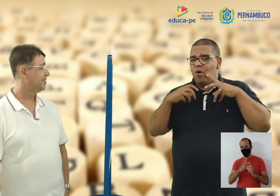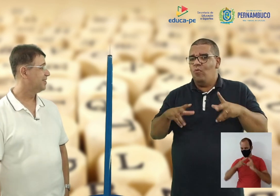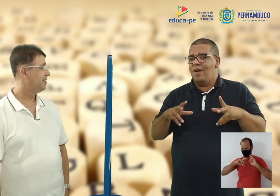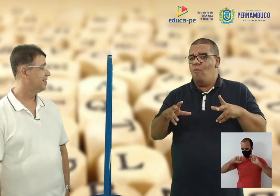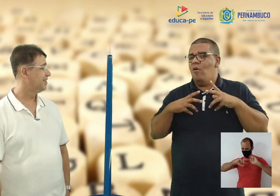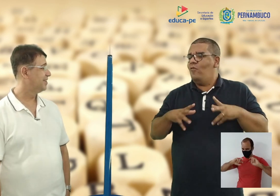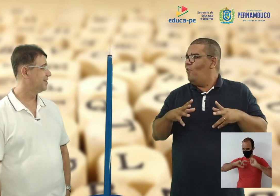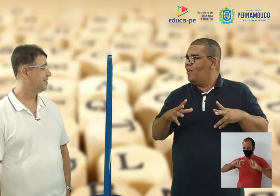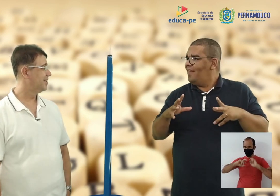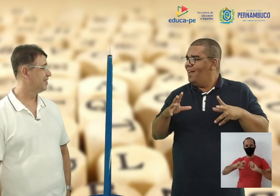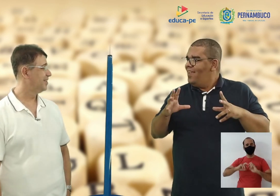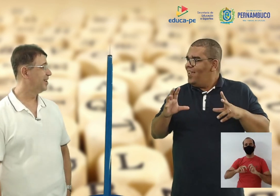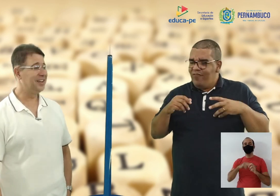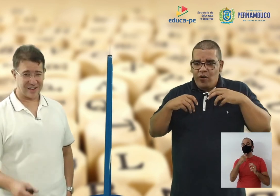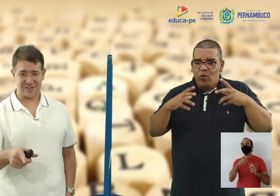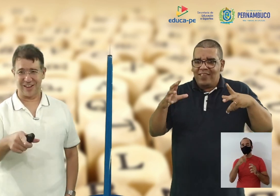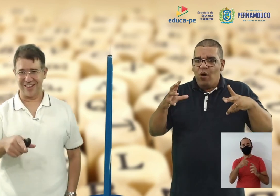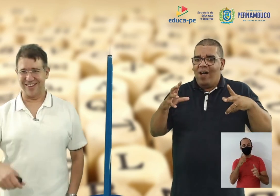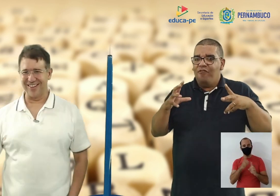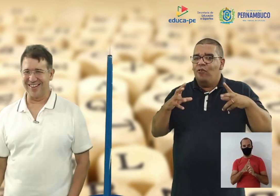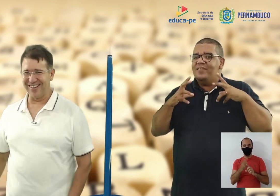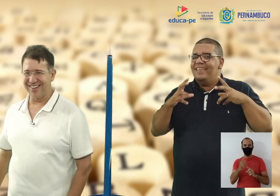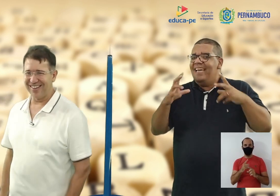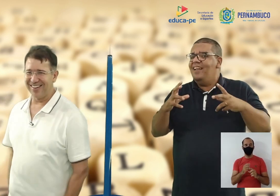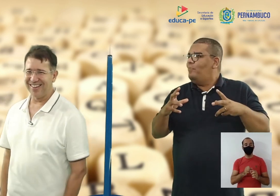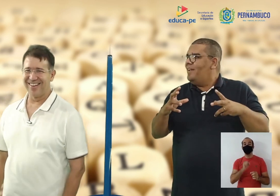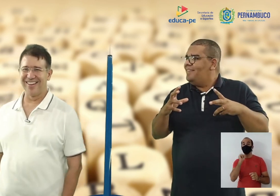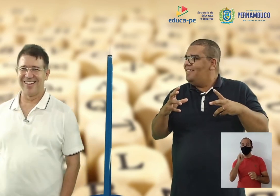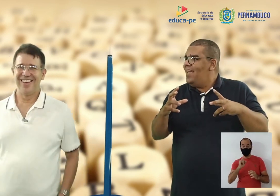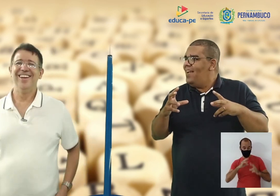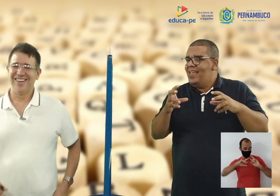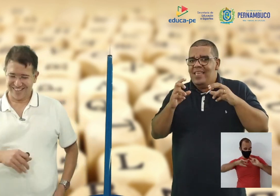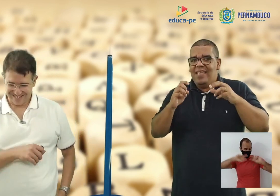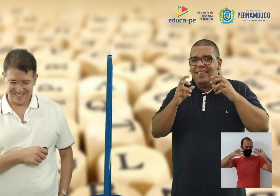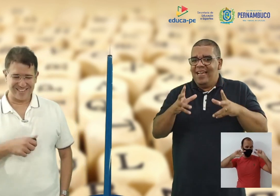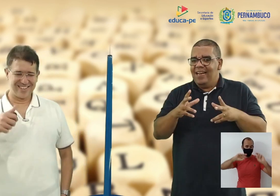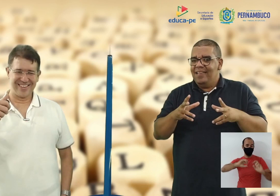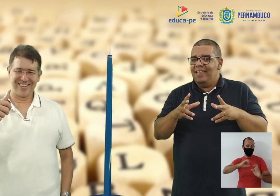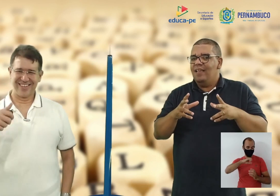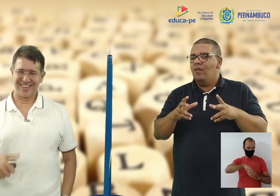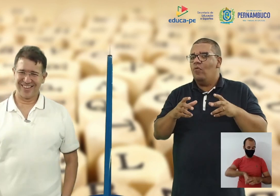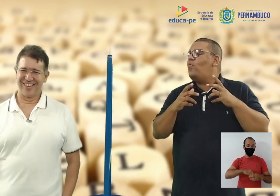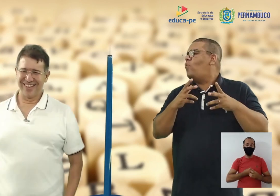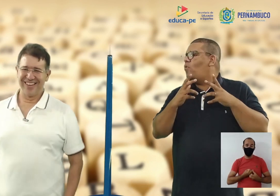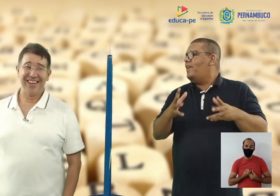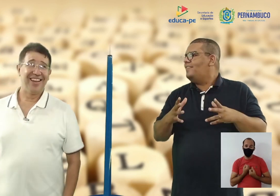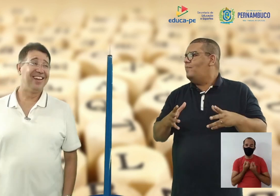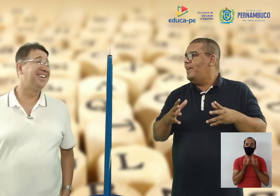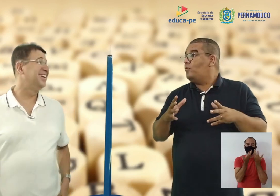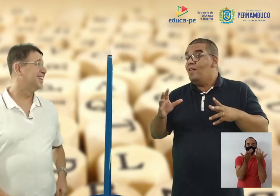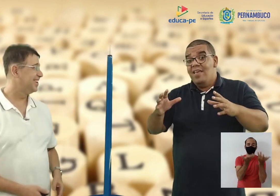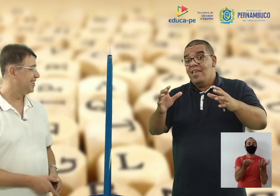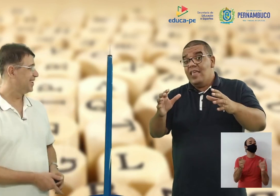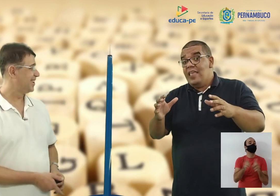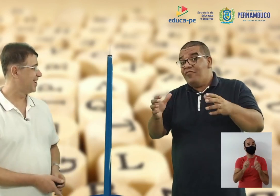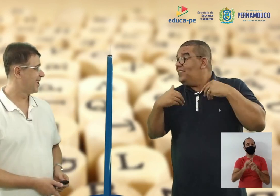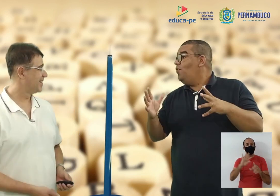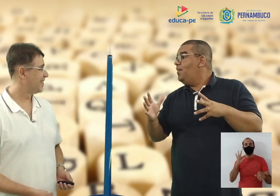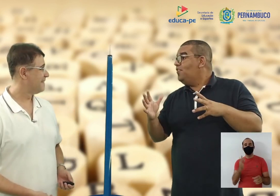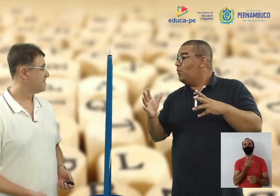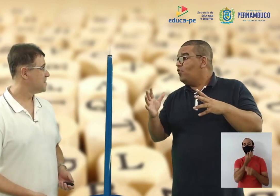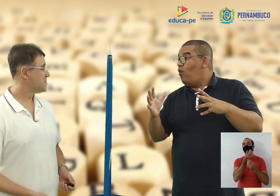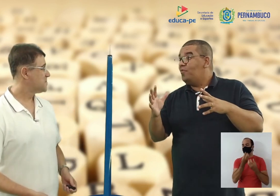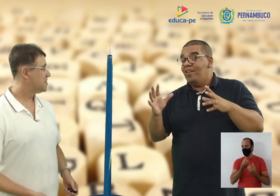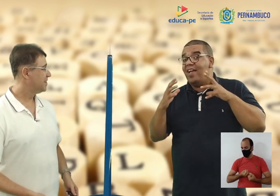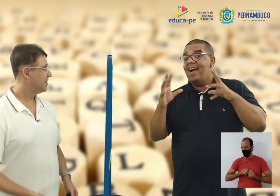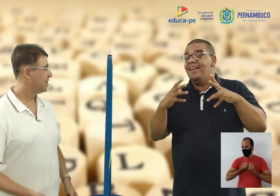se ele procurar o Mauro Mota, ele vai encontrar uma fonte de grande poesia e de grande conhecimento. E fazendo